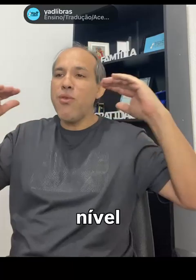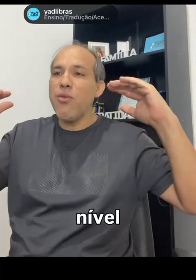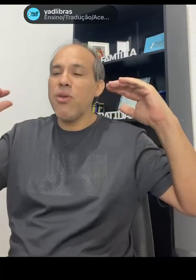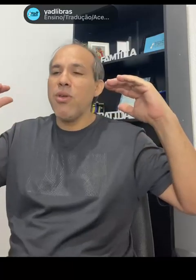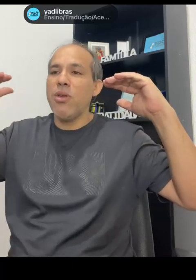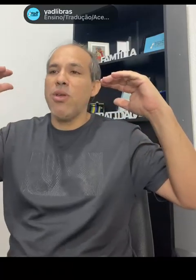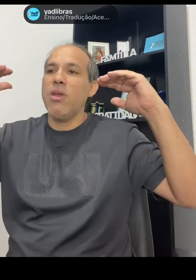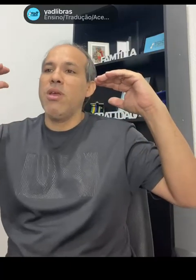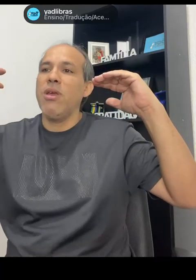nível